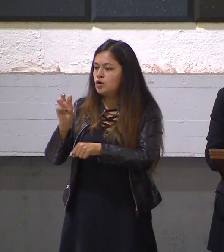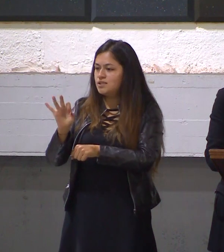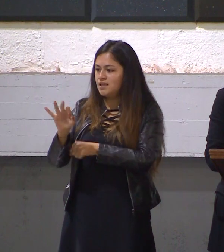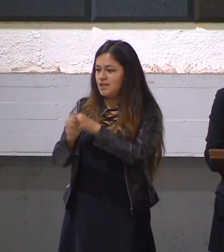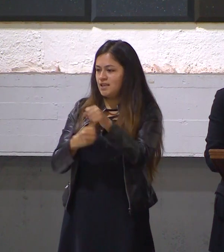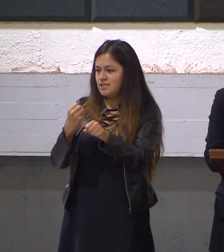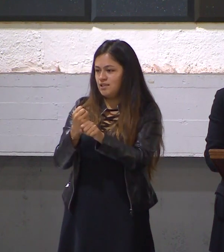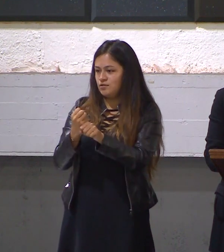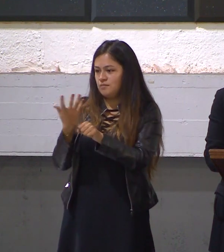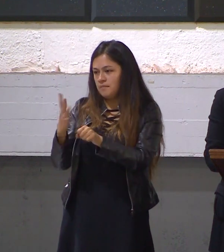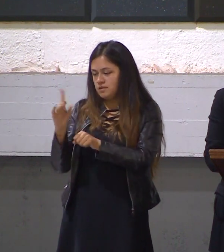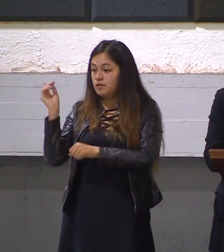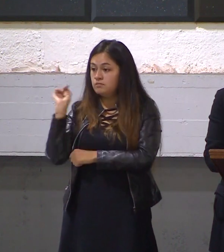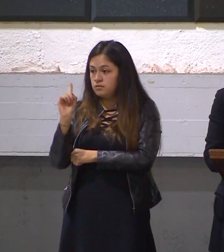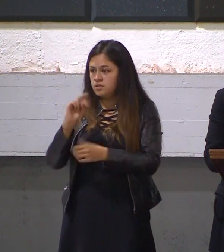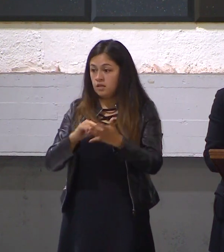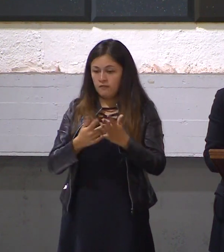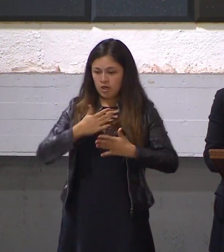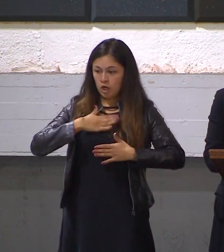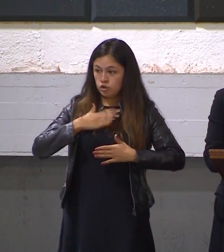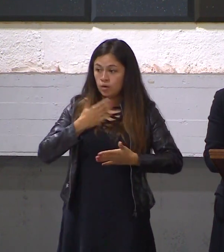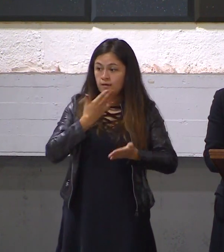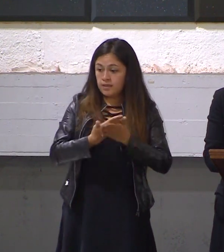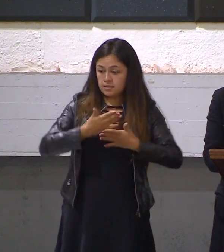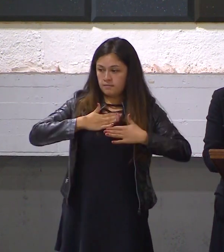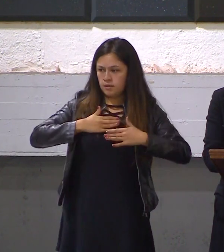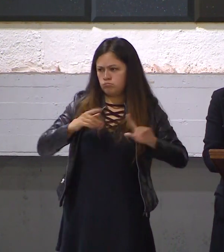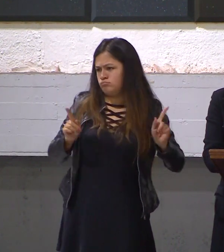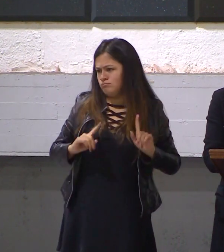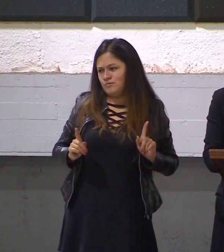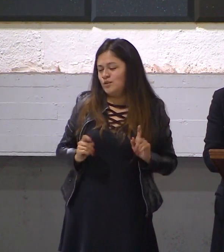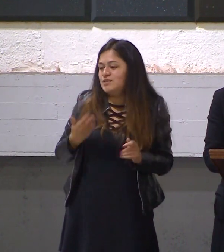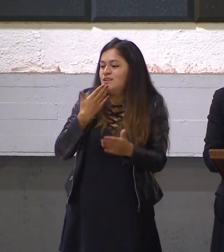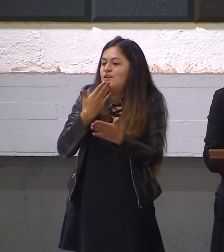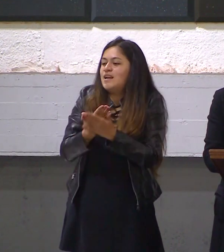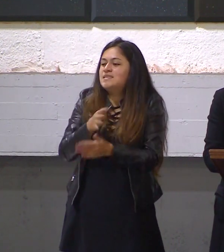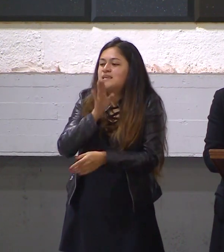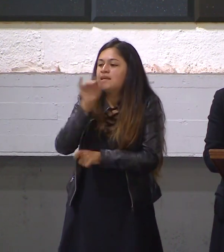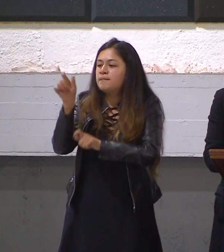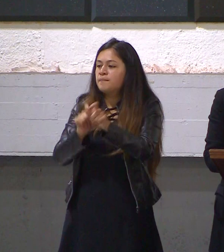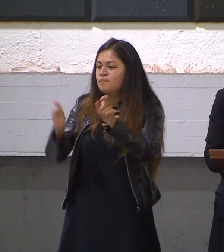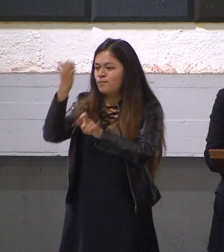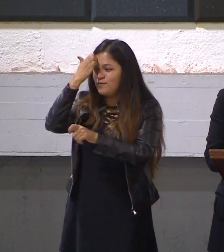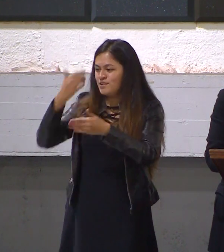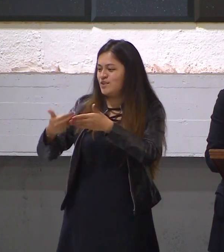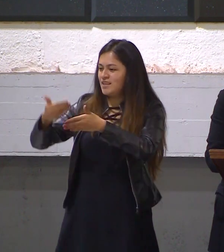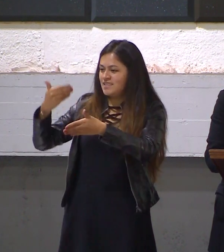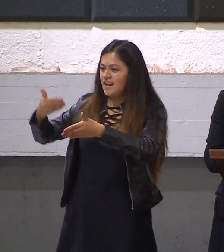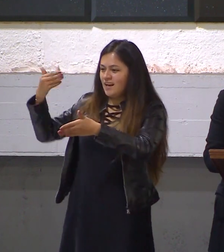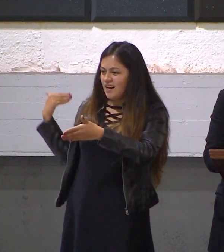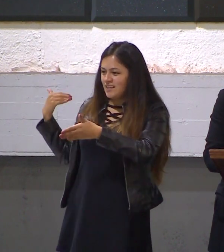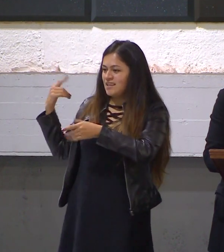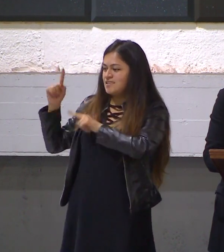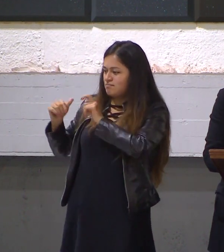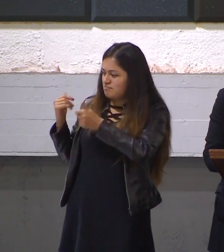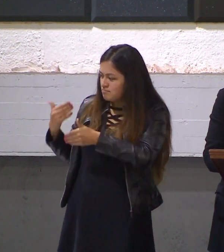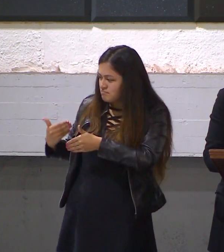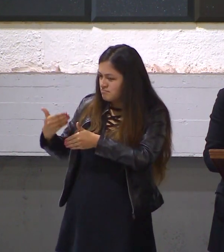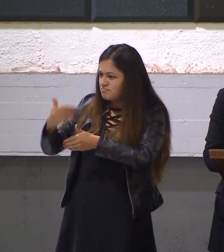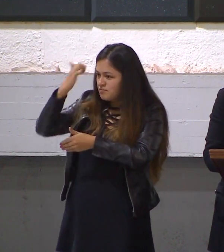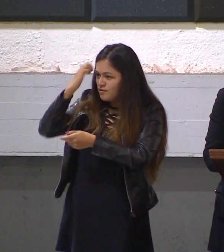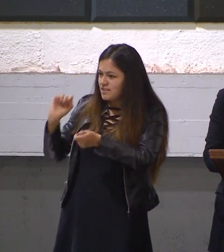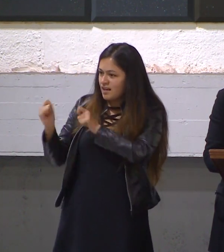y no ha sido obviamente por quienes estamos presentes en este momento sino eso viene de los docentes que están aquí y que aún